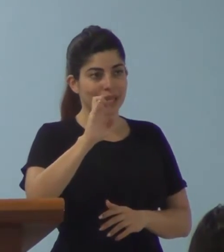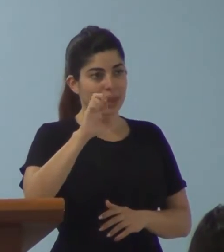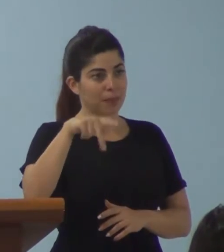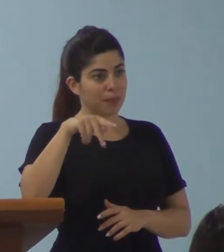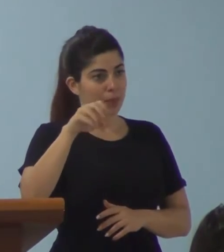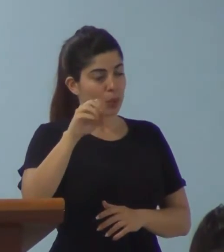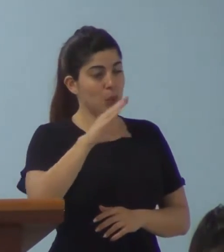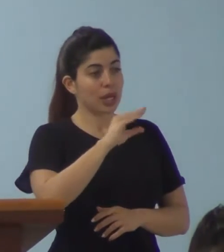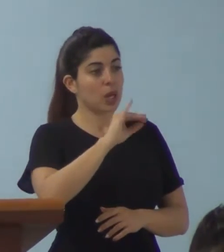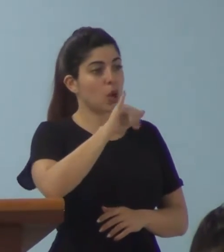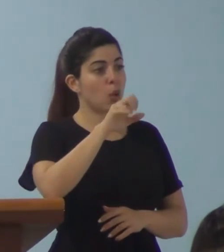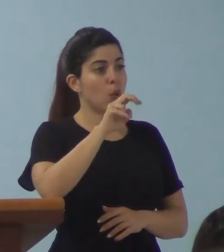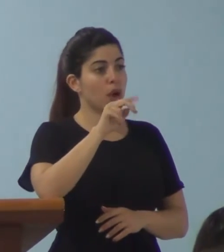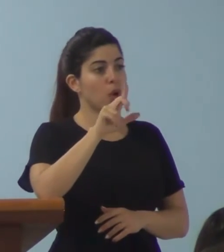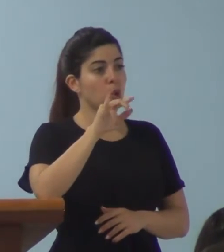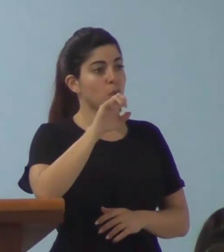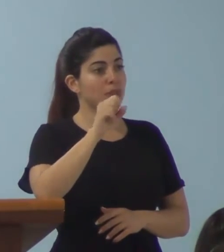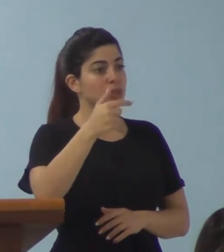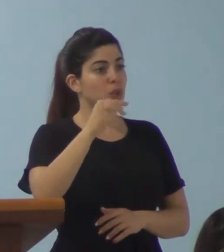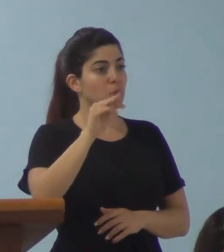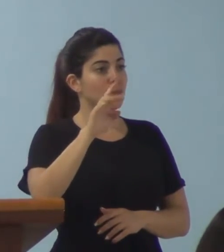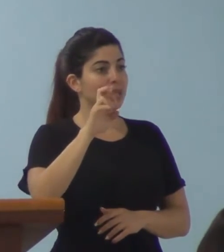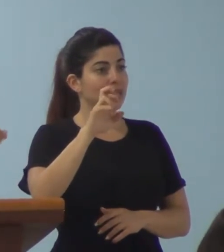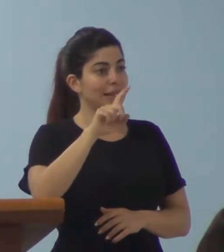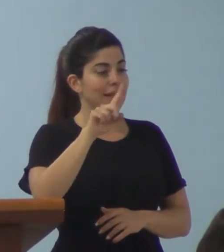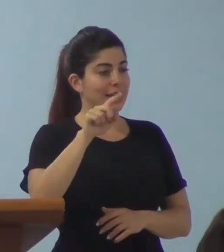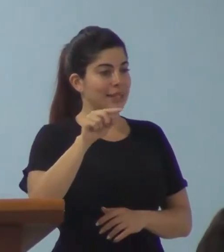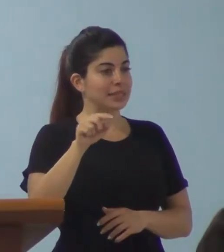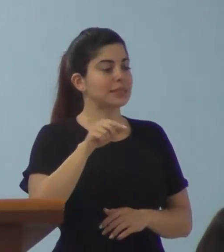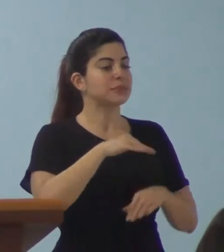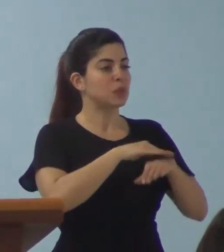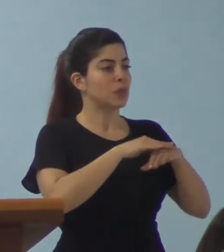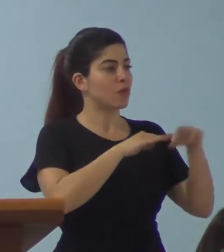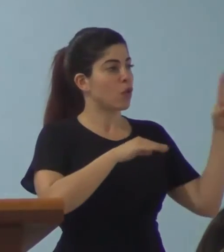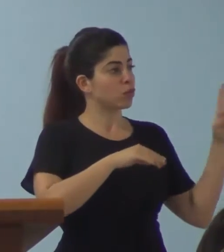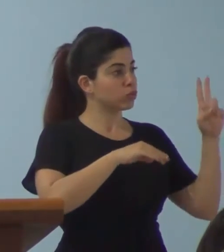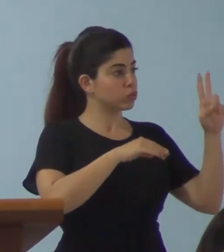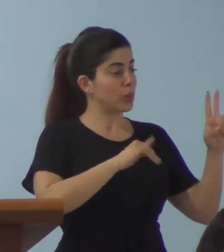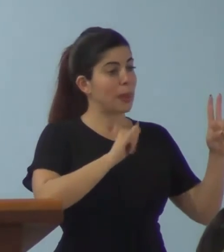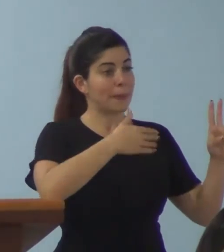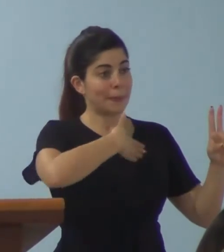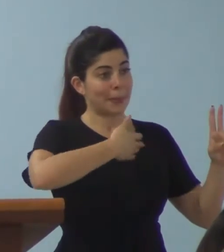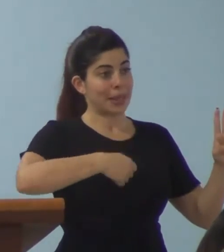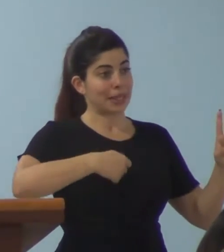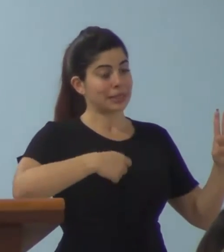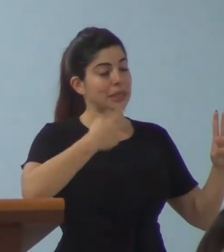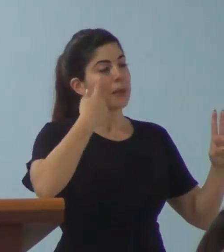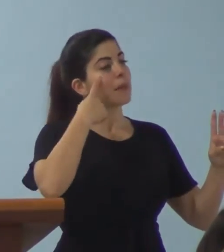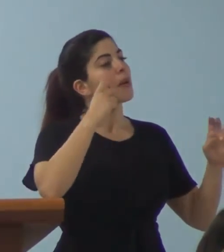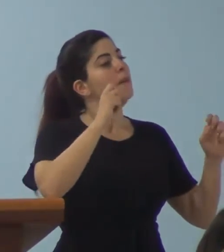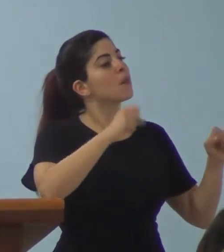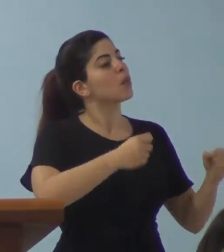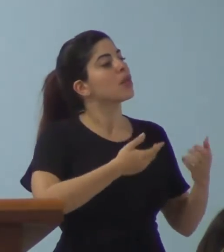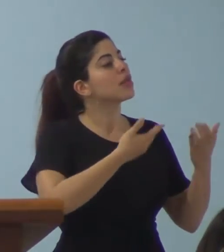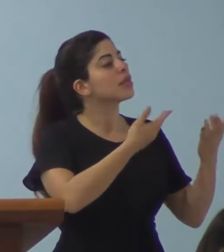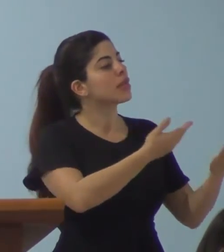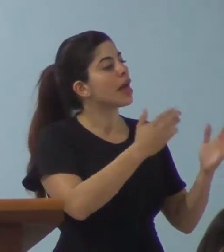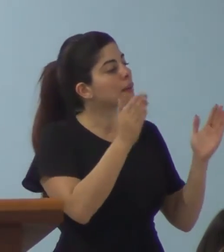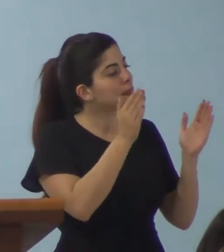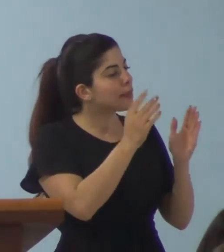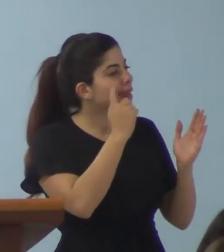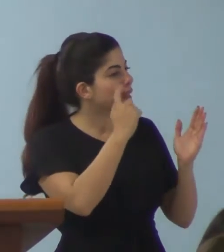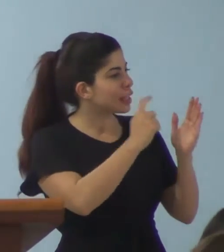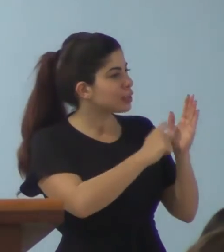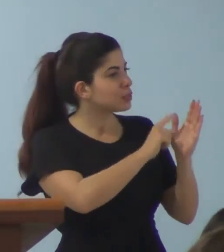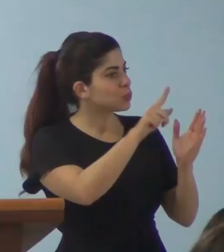a don Juan Luis Gutiérrez que por favor pasen adelante y al señor presidente para entregarle un pequeño